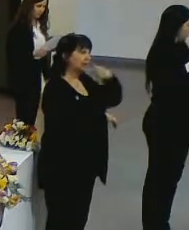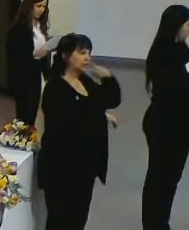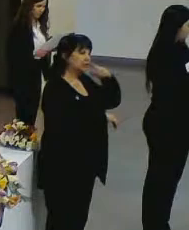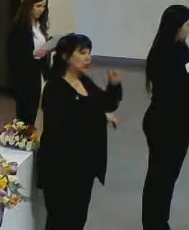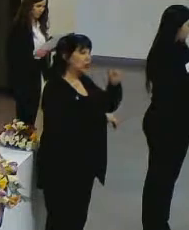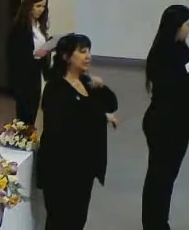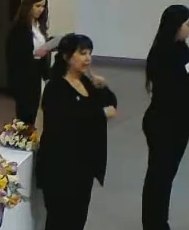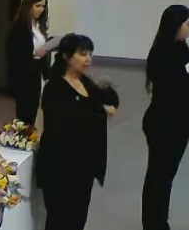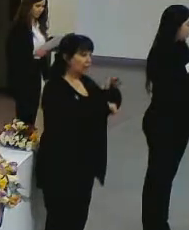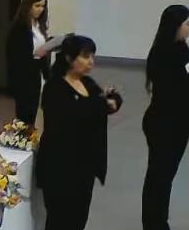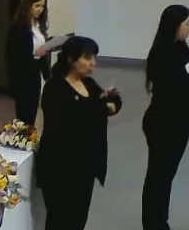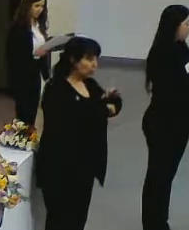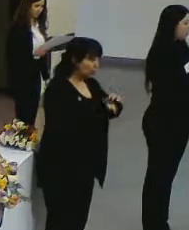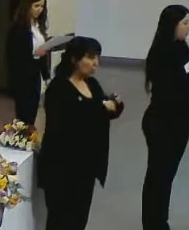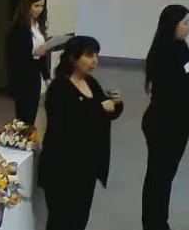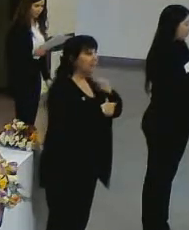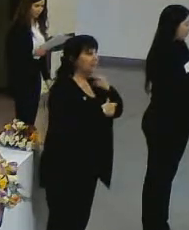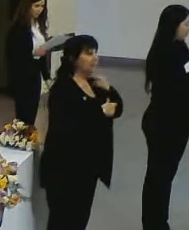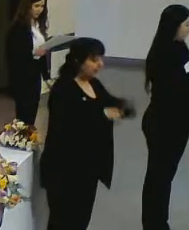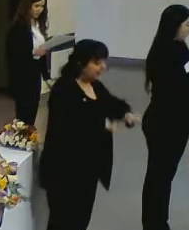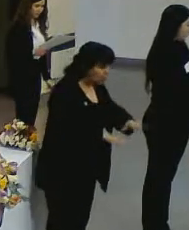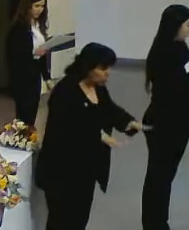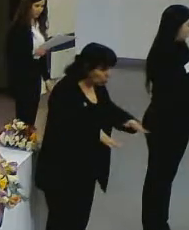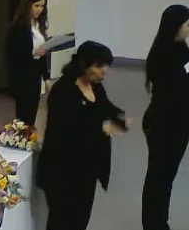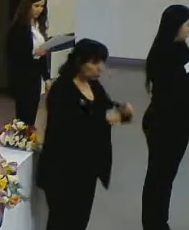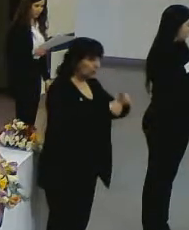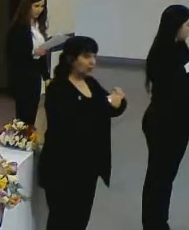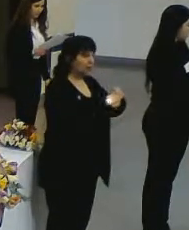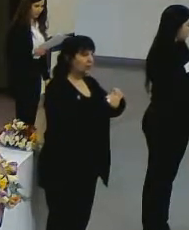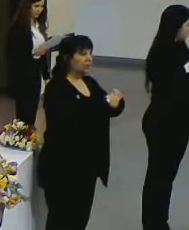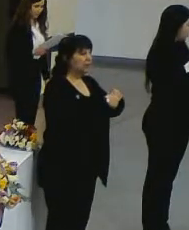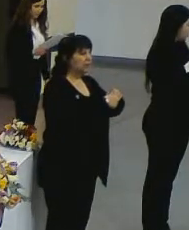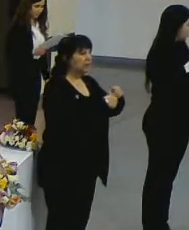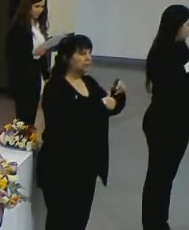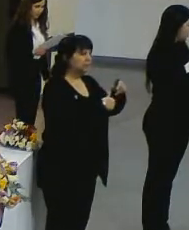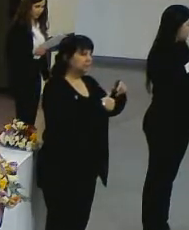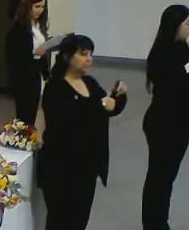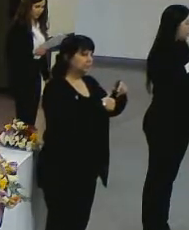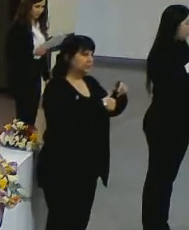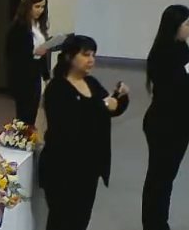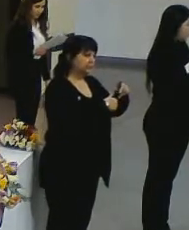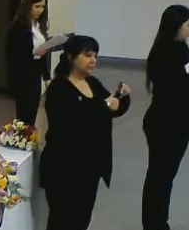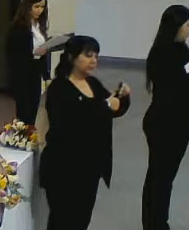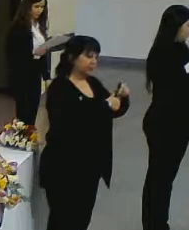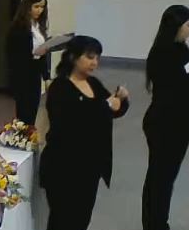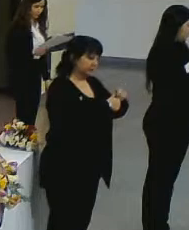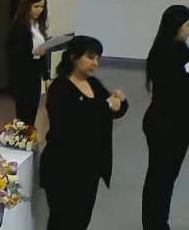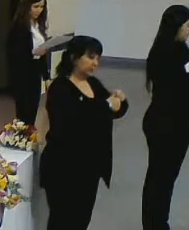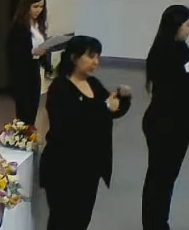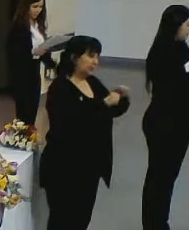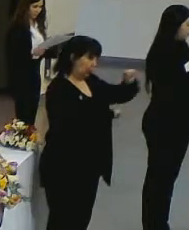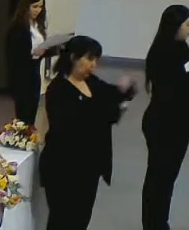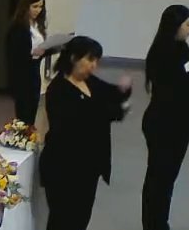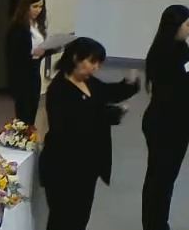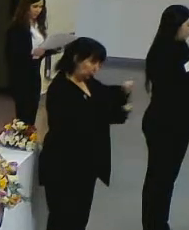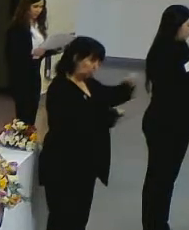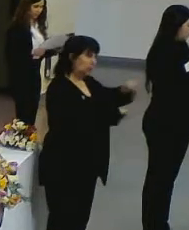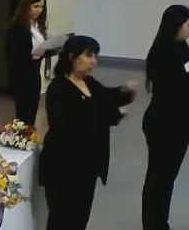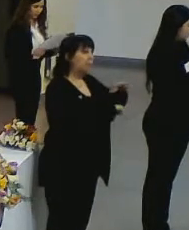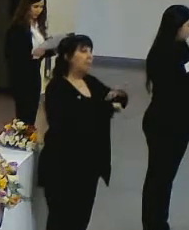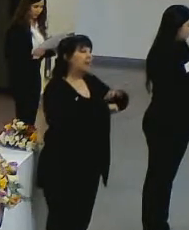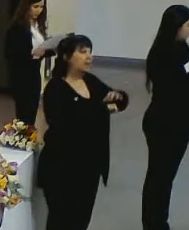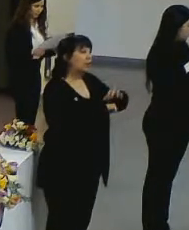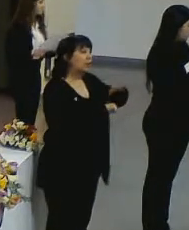médico pediatra residente Hospital Humberto Notti, otorgado por el Consejo Deontológico de la Provincia de Mendoza. Médico